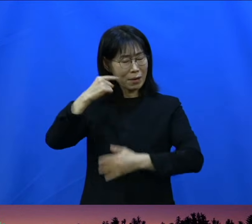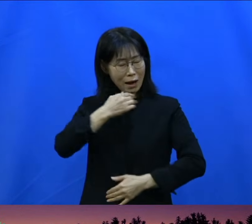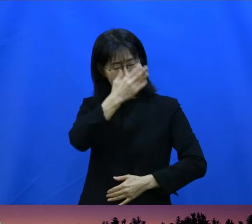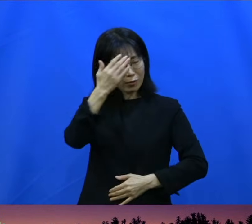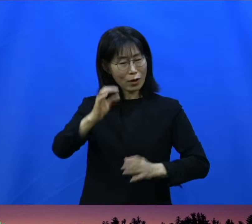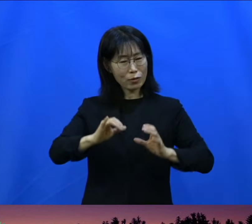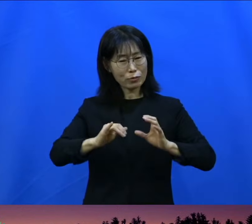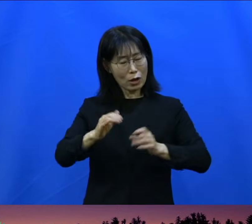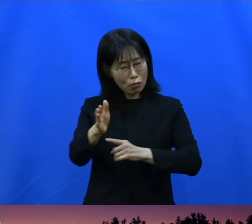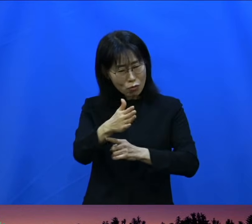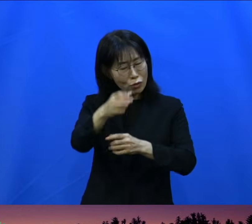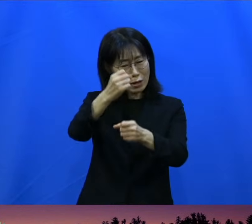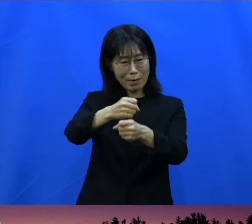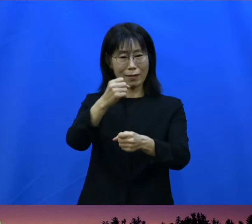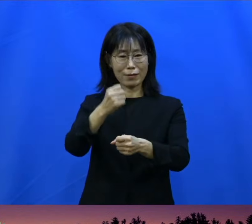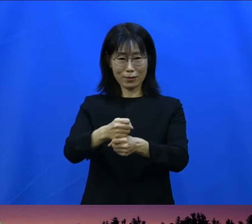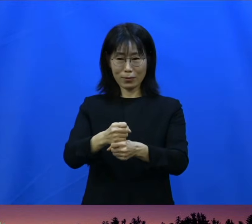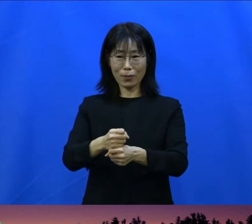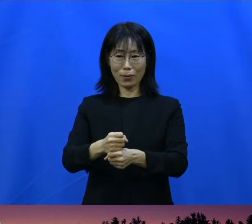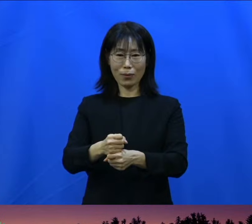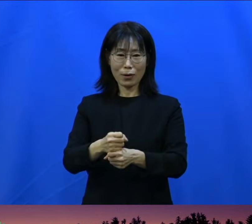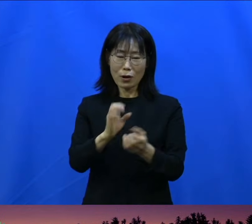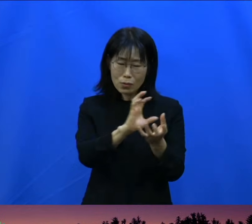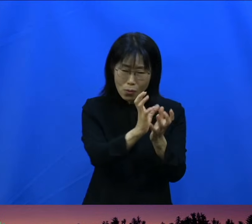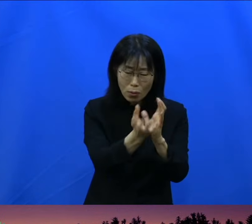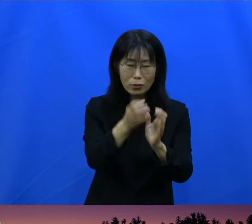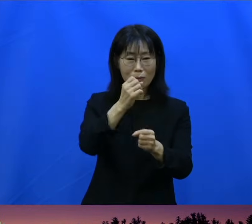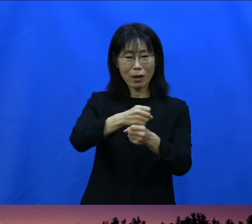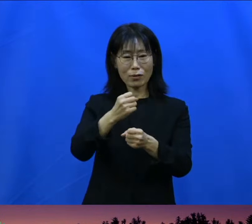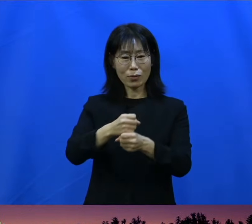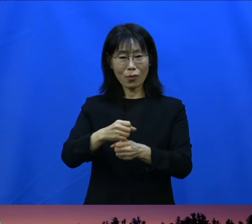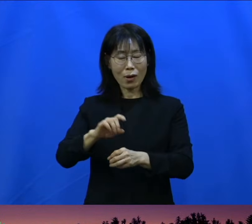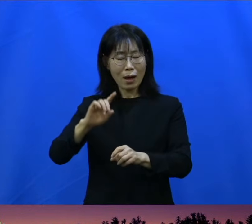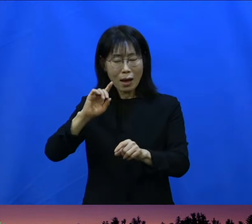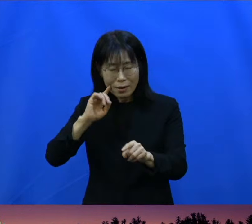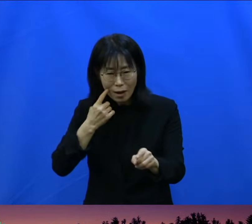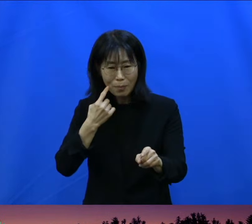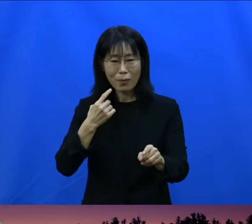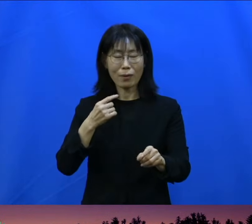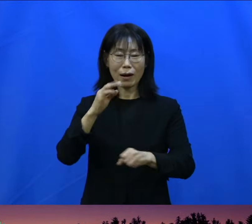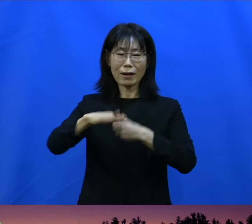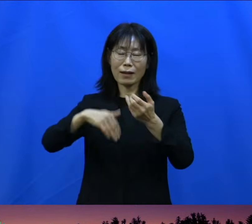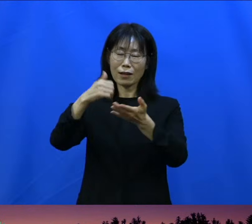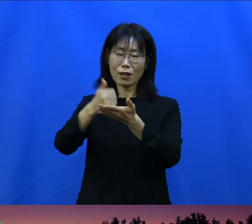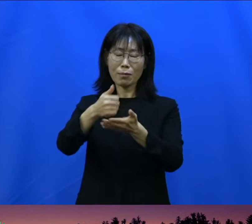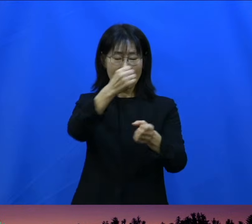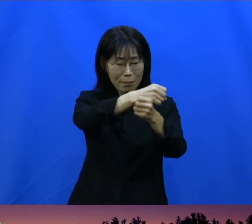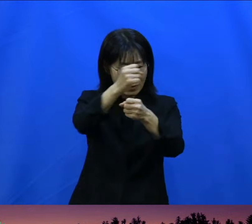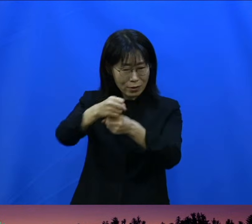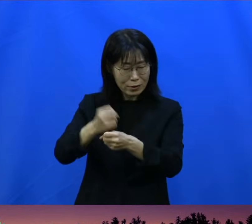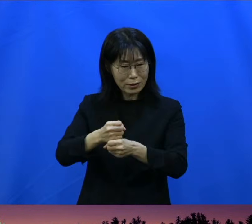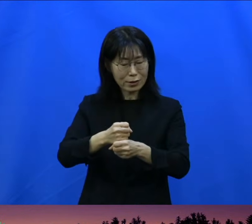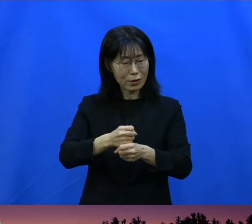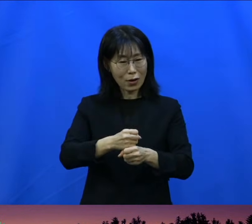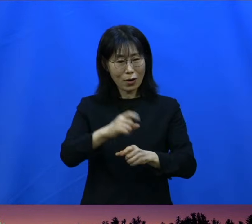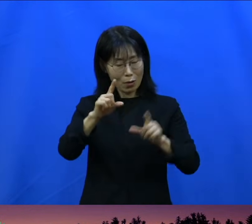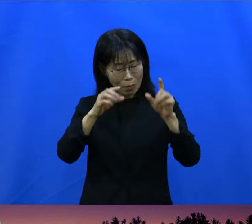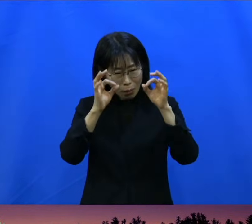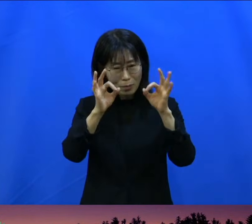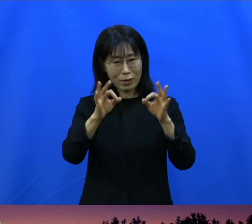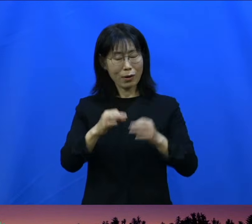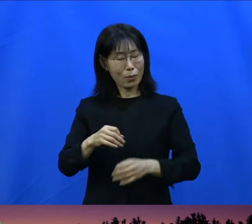뭐 고기들도 뭐 물고기들 어떻게 그렇게 예쁘게 하나님이 그냥 그냥 드레스도 입혀놓고